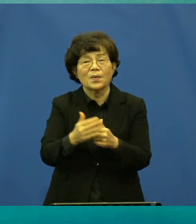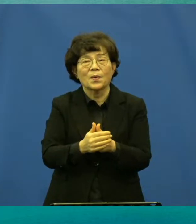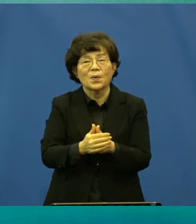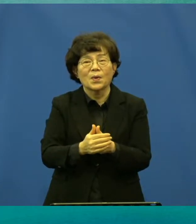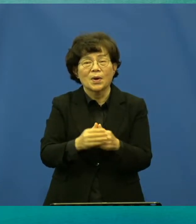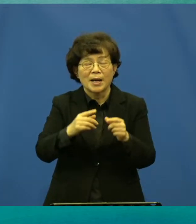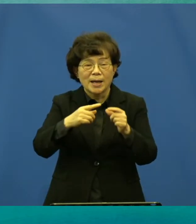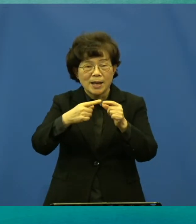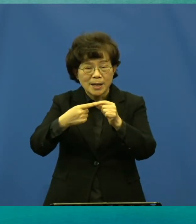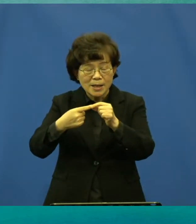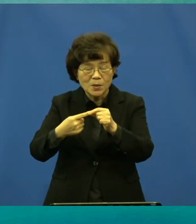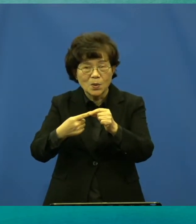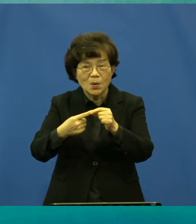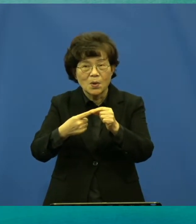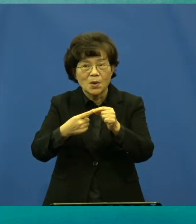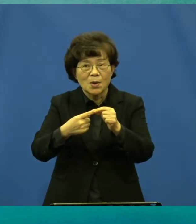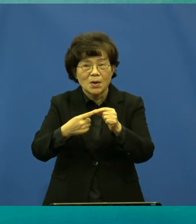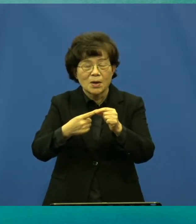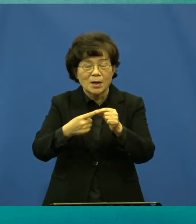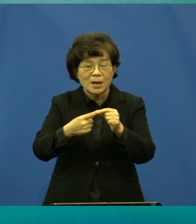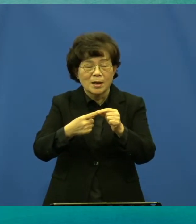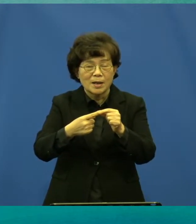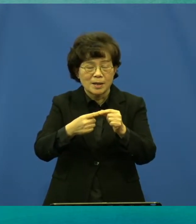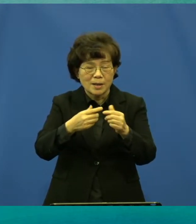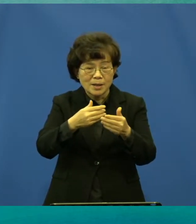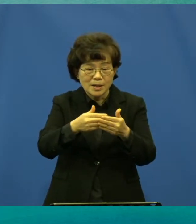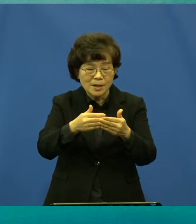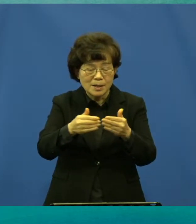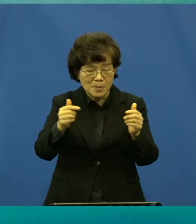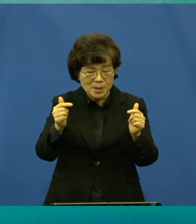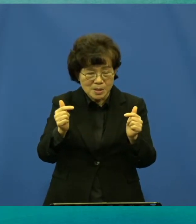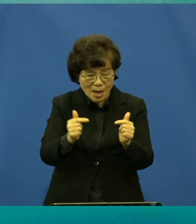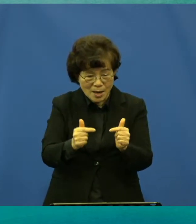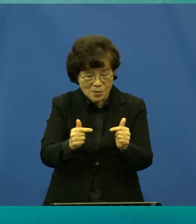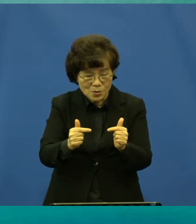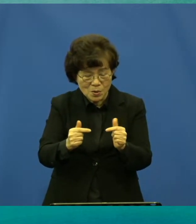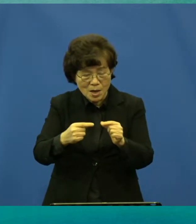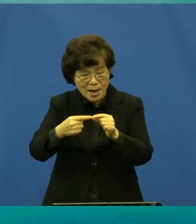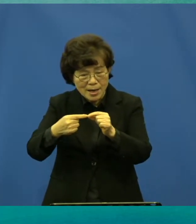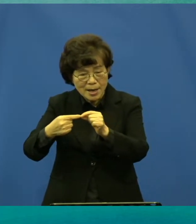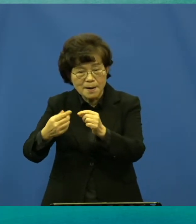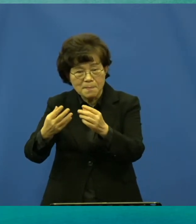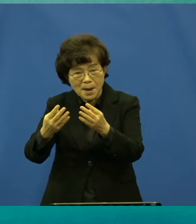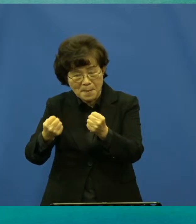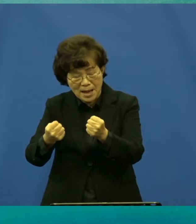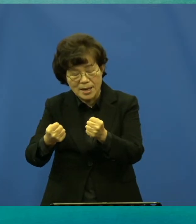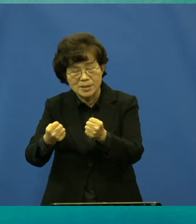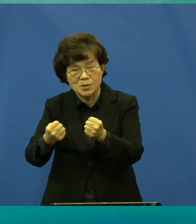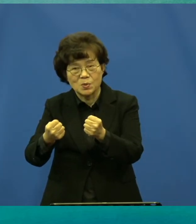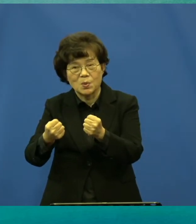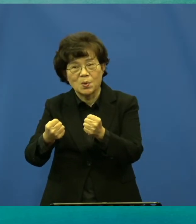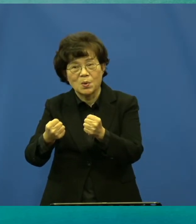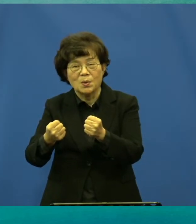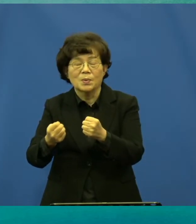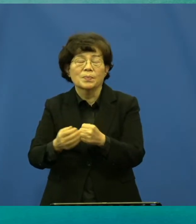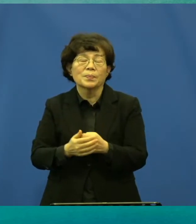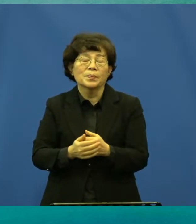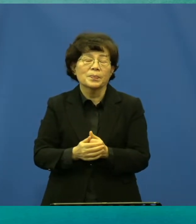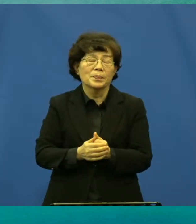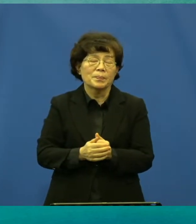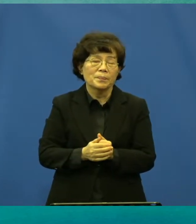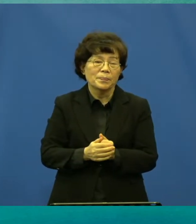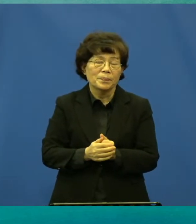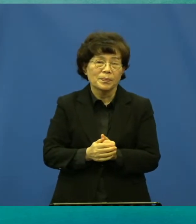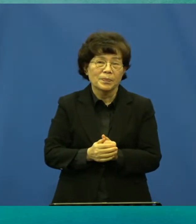글도, 책을 보면 그림이 별로 없어지고 점점 글도 작아지고 글이 많아지죠.